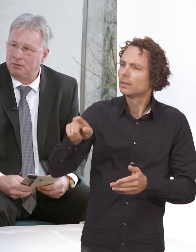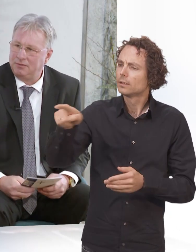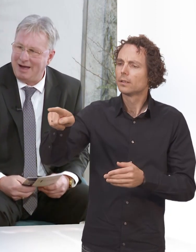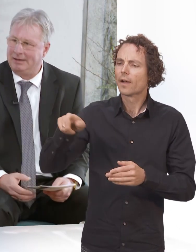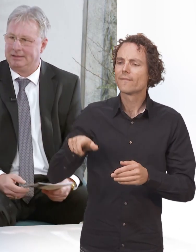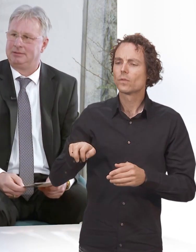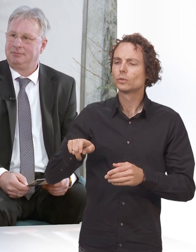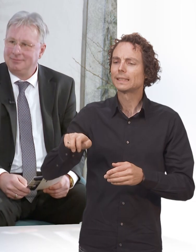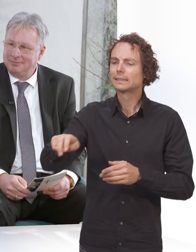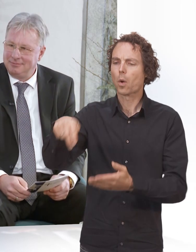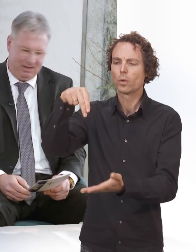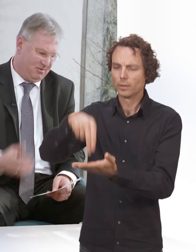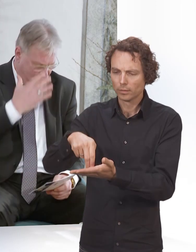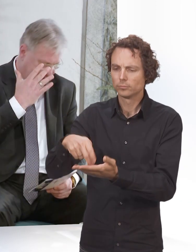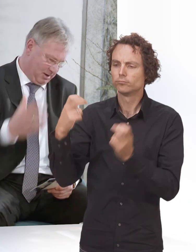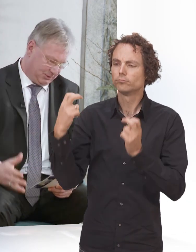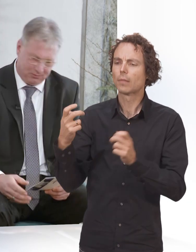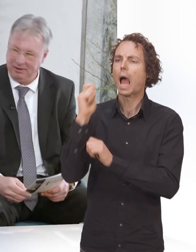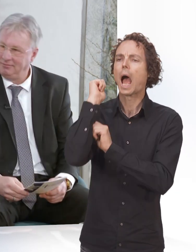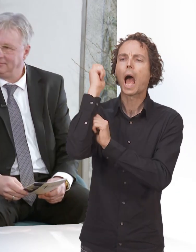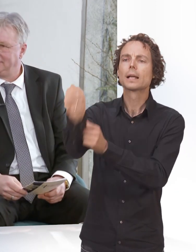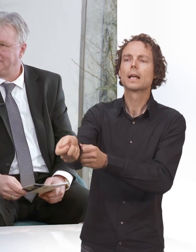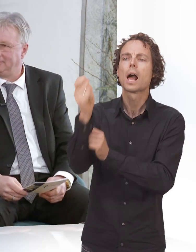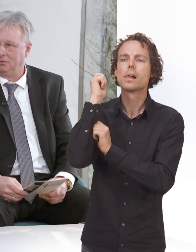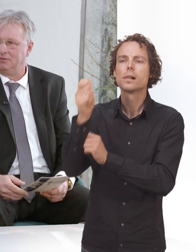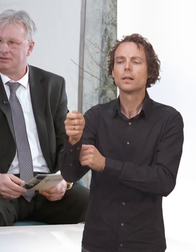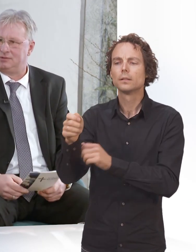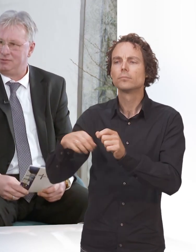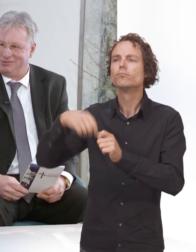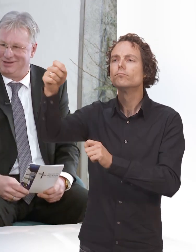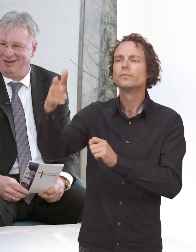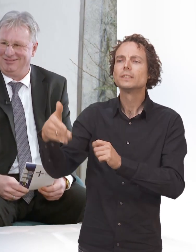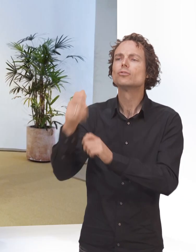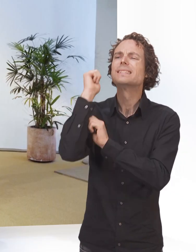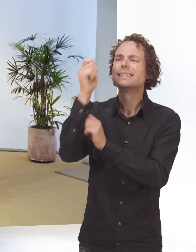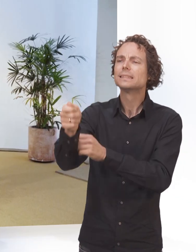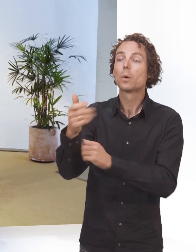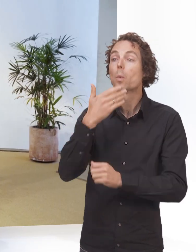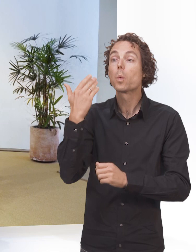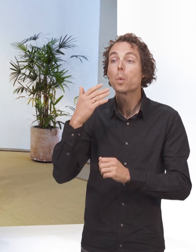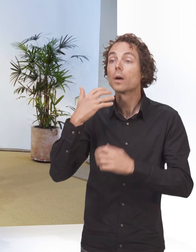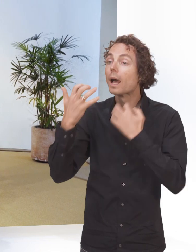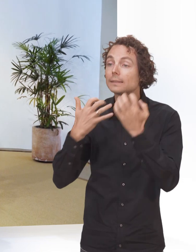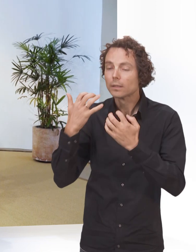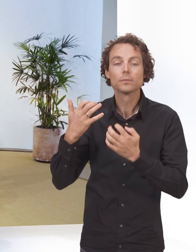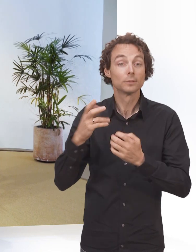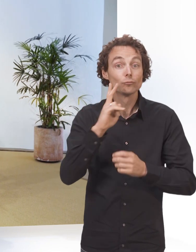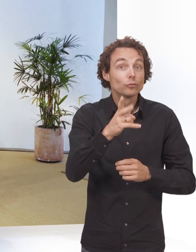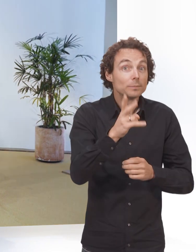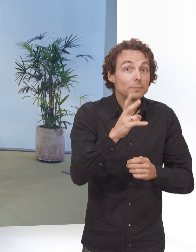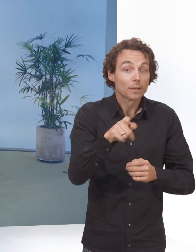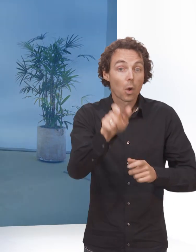Fußgängerzone und angelt. Ja. In der Fußgängerzone. Ohne was dazu zu sagen. Ja, genau. Und da kommen Leute und